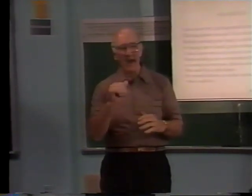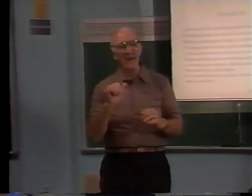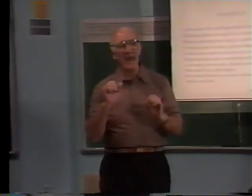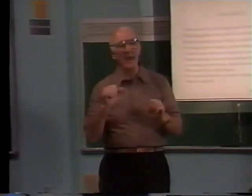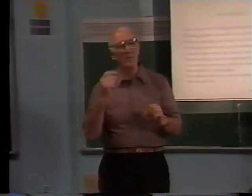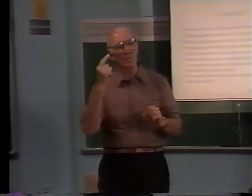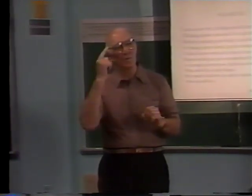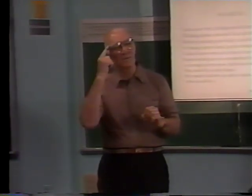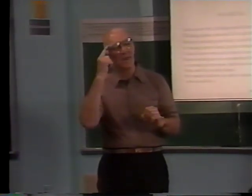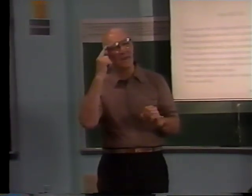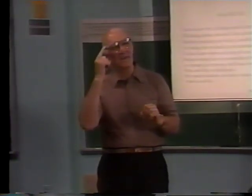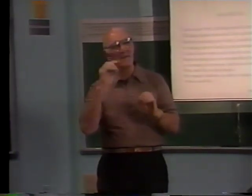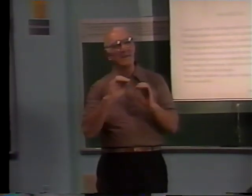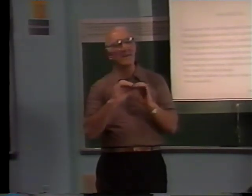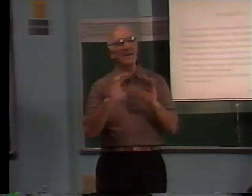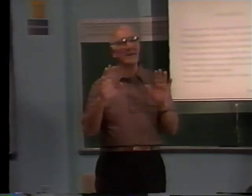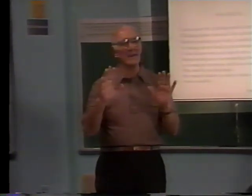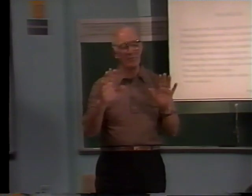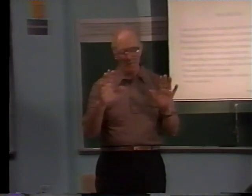not able to think clear